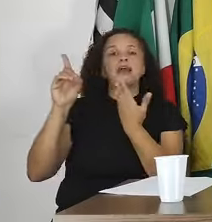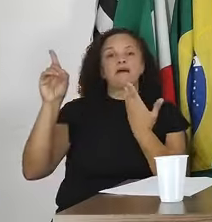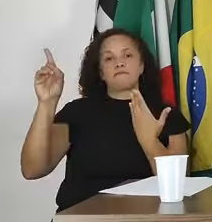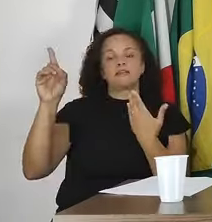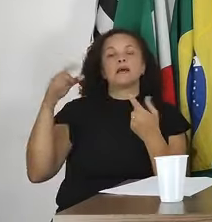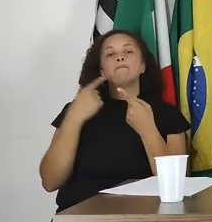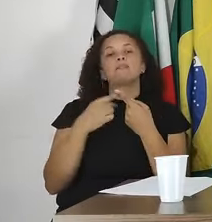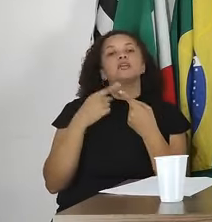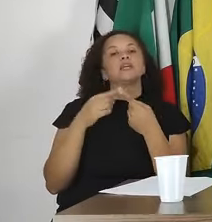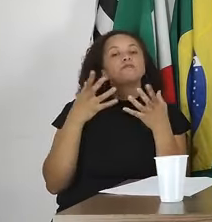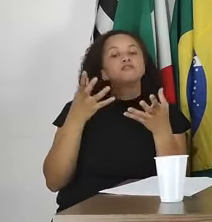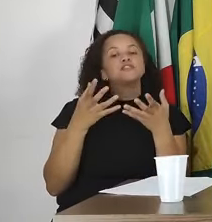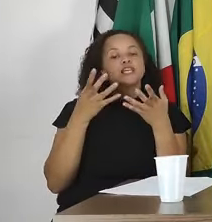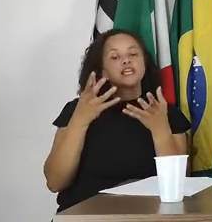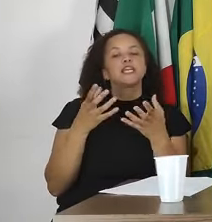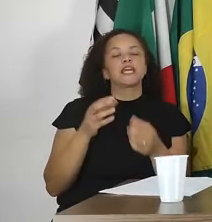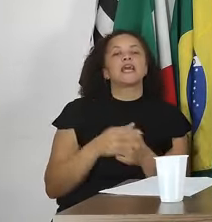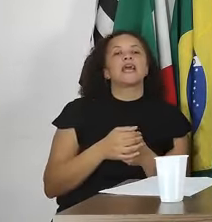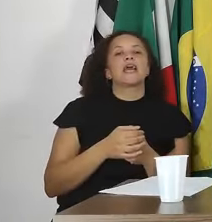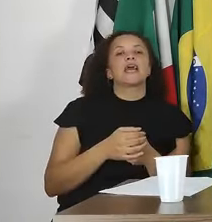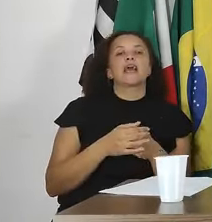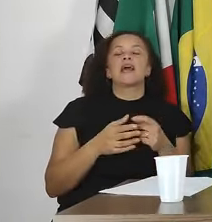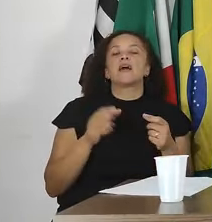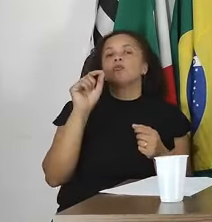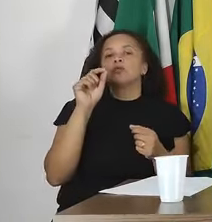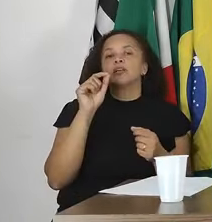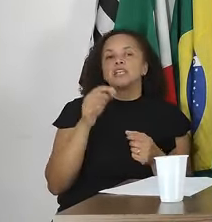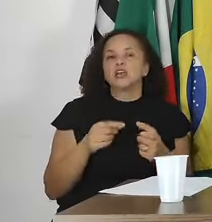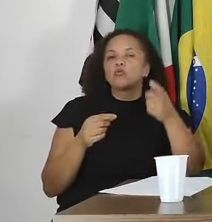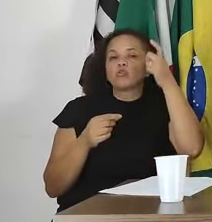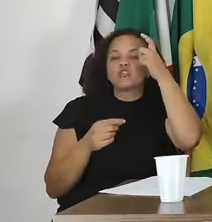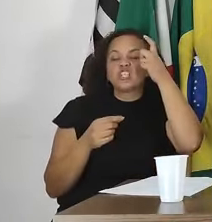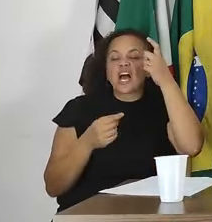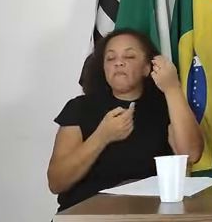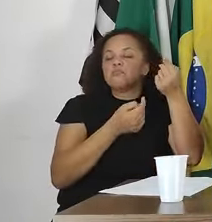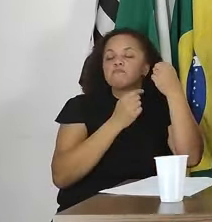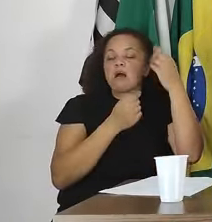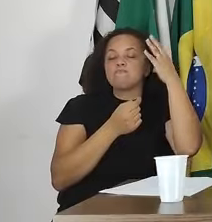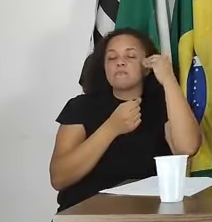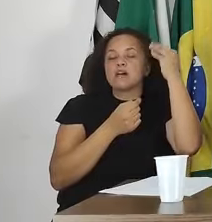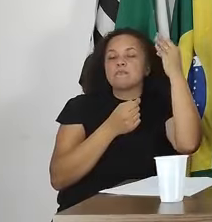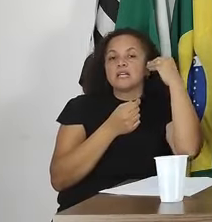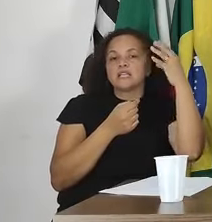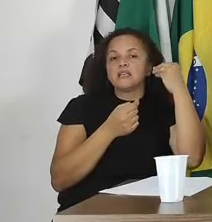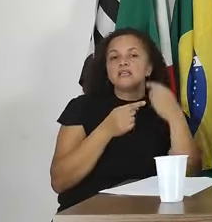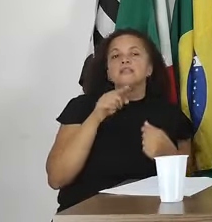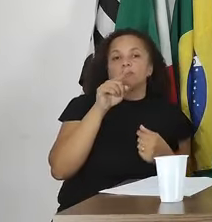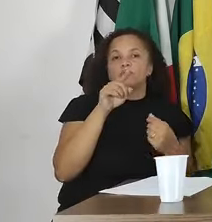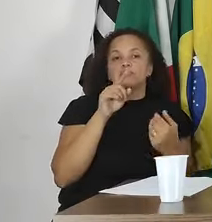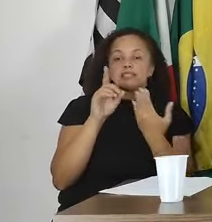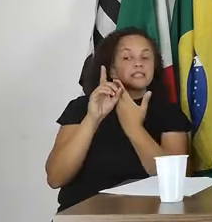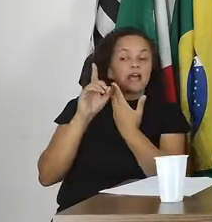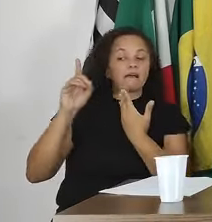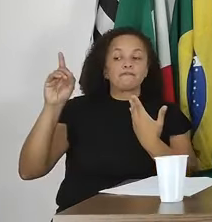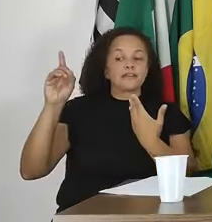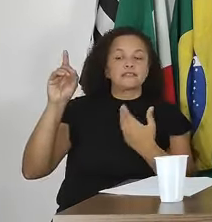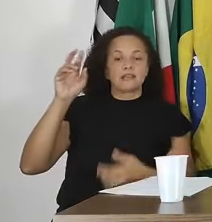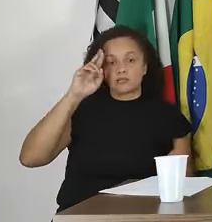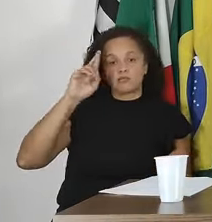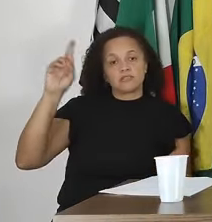nas obras de Satanás, nas obras do corpo, da carne. Então você sai da minha presença, porque o pecado